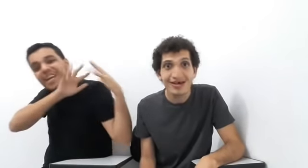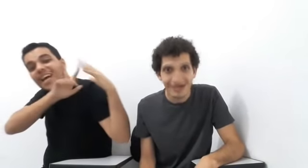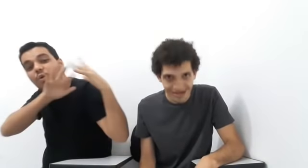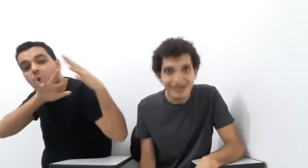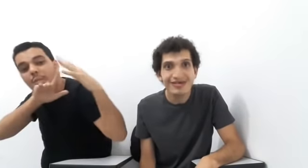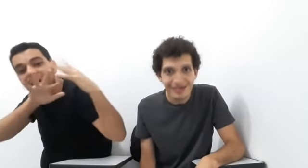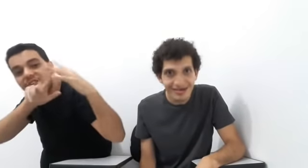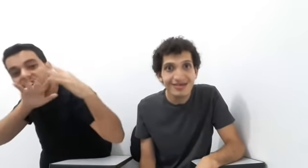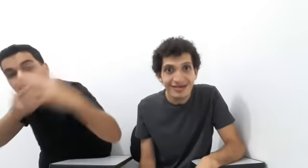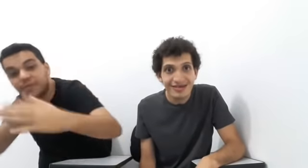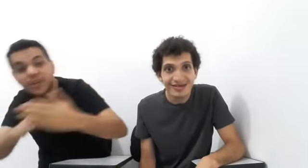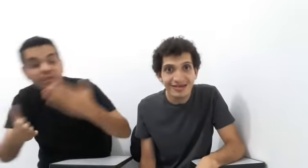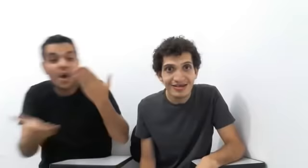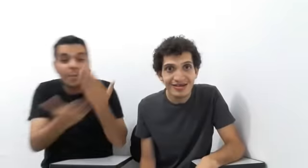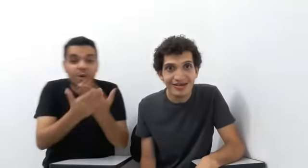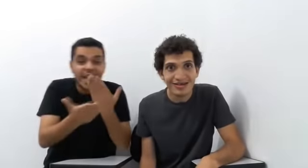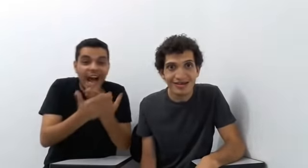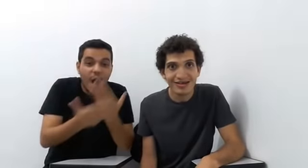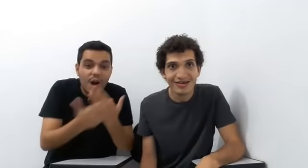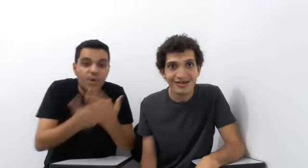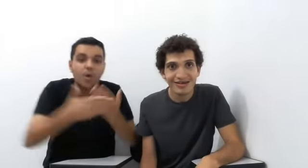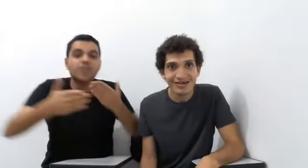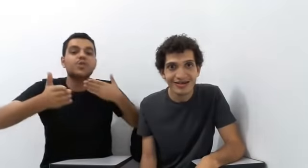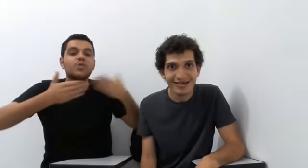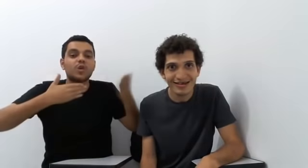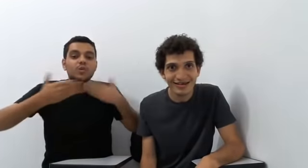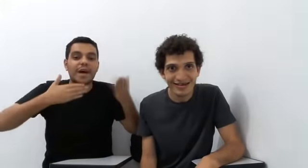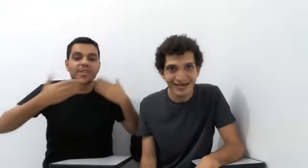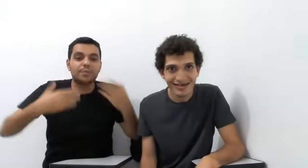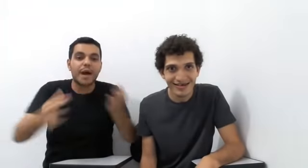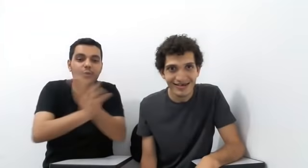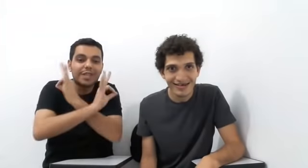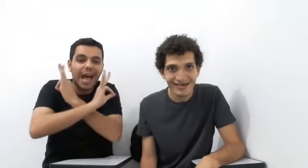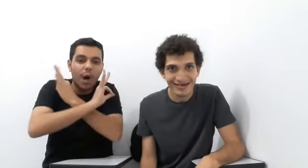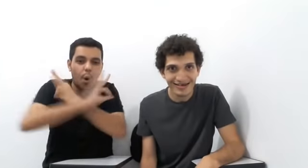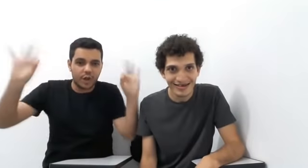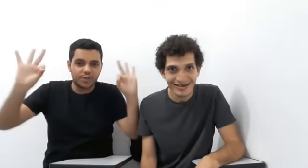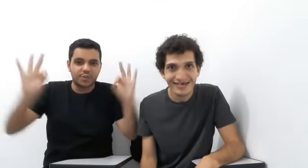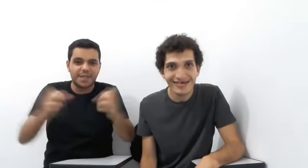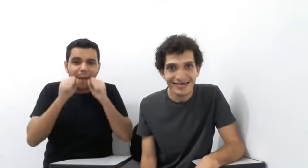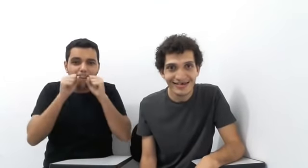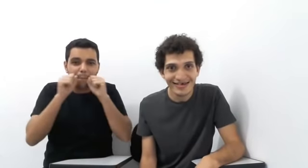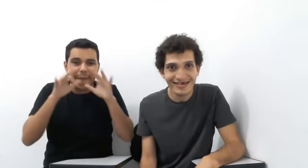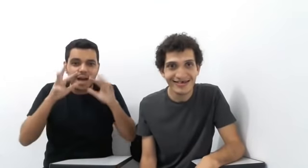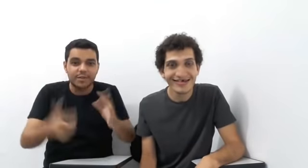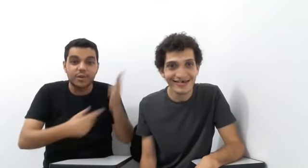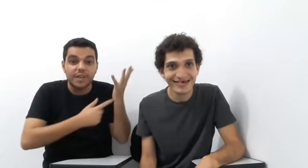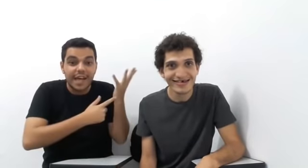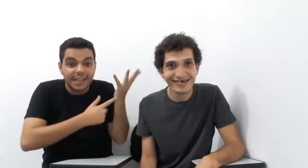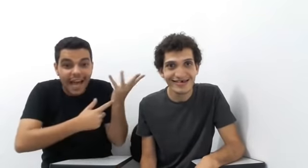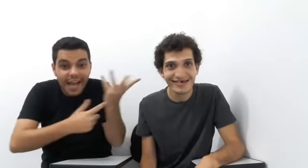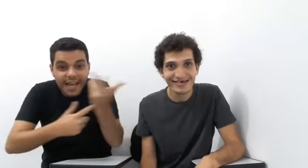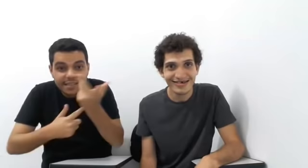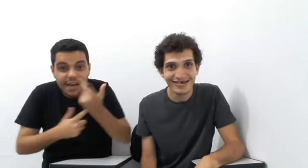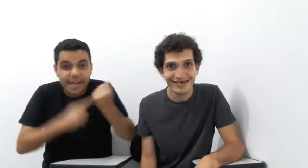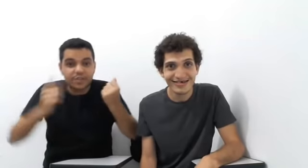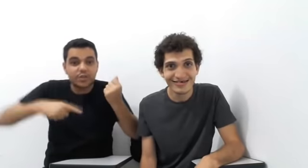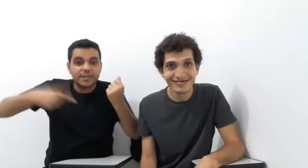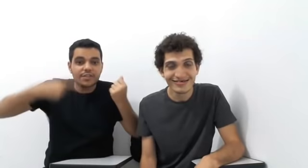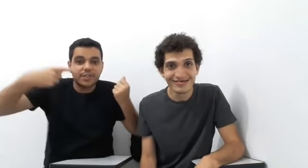enviar e compartilhar o vídeo, porque a aula hoje, o nosso bate-papo está ótimo, está maravilhoso, está excelente, todos os adjetivos que